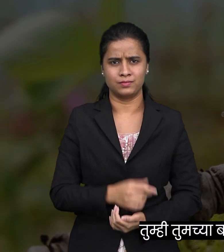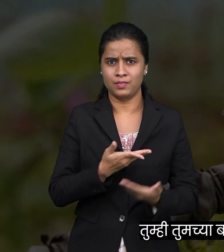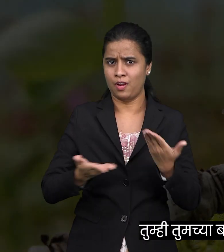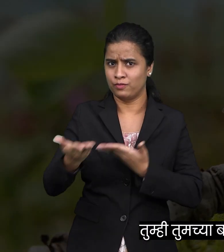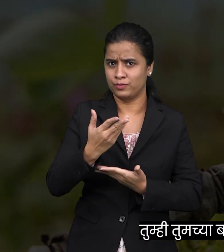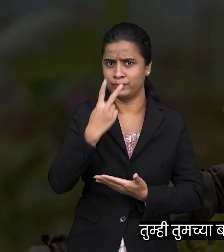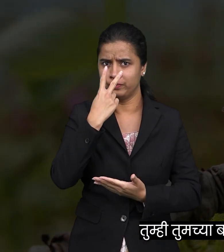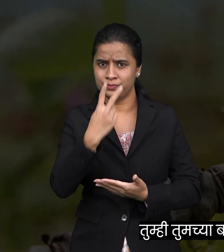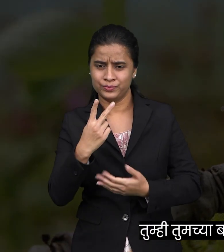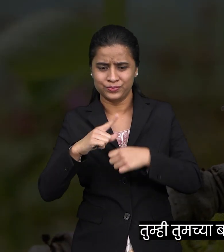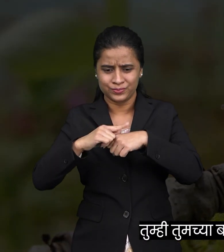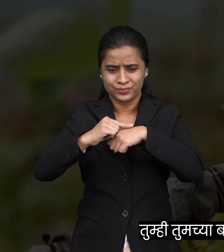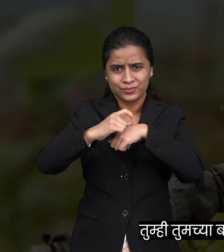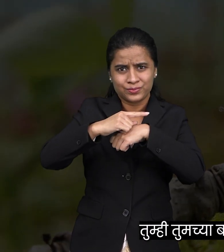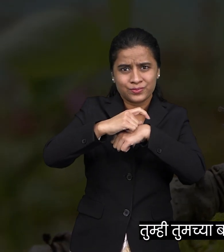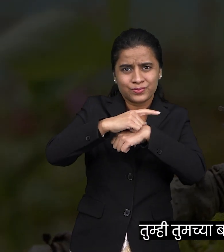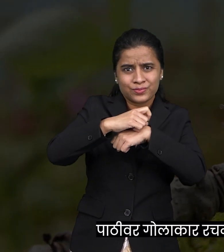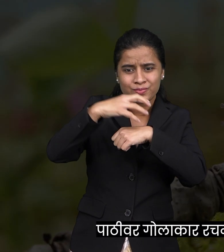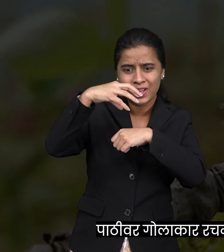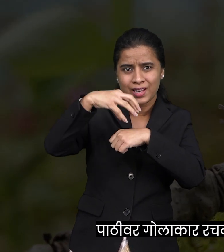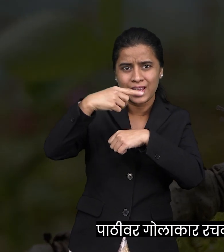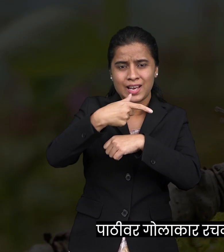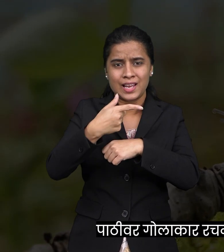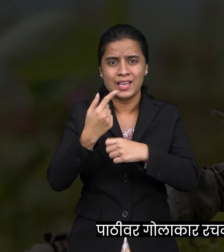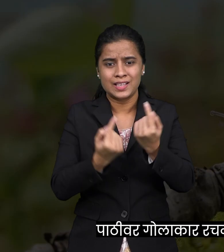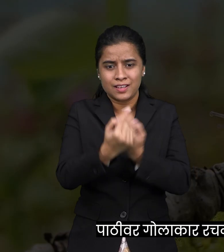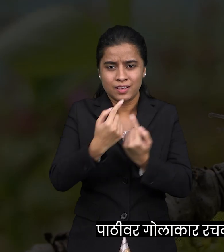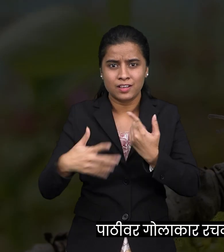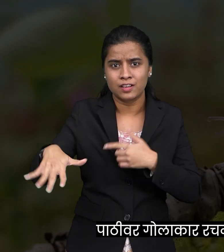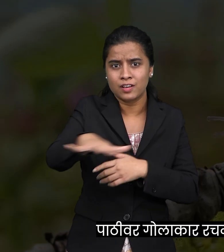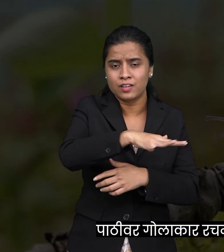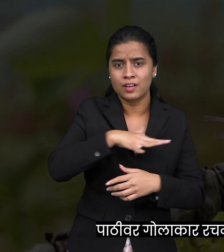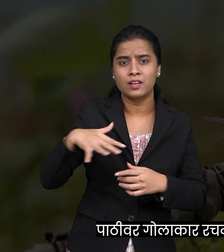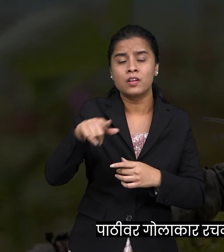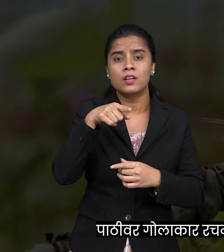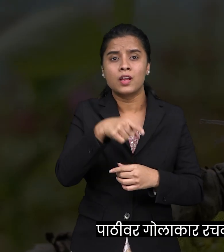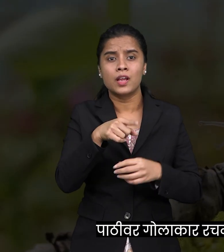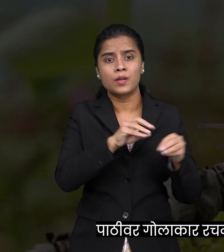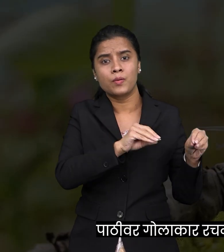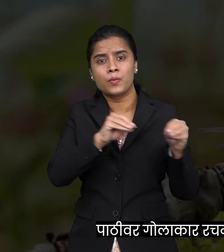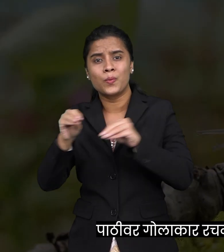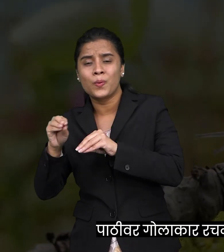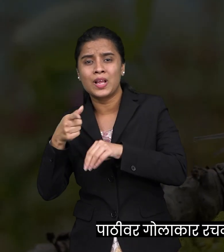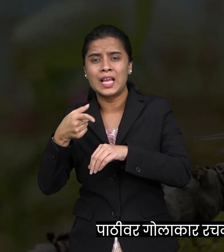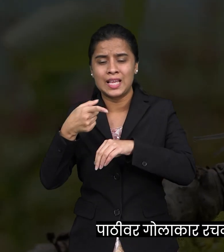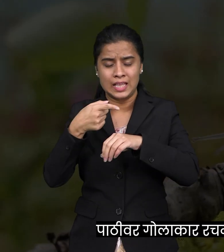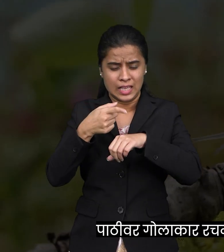तुम्ही तुमच्या बागेत किंवा शेतात गोगलगायीच्या पाठीवर गोलाकार रचना असलेला गोगलगाय पाहिला आहे का?